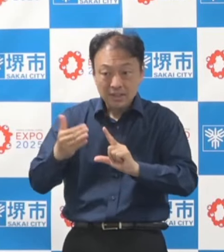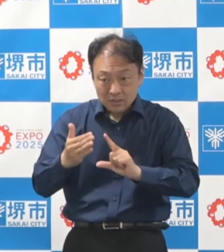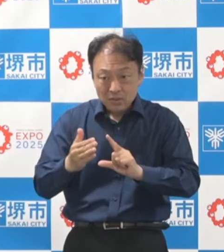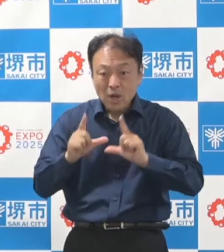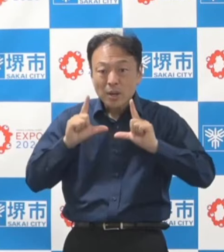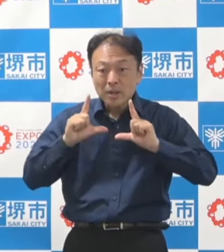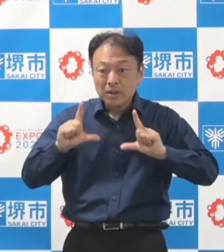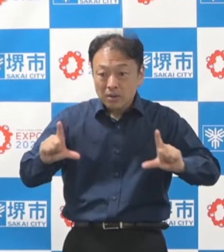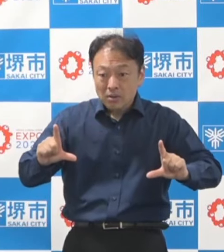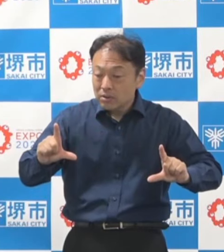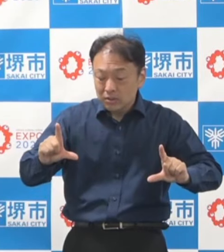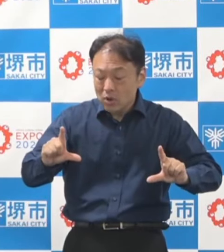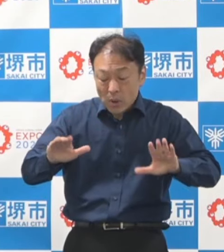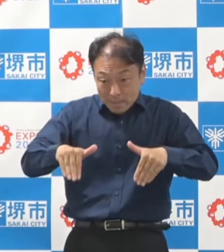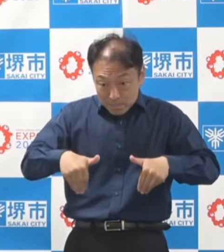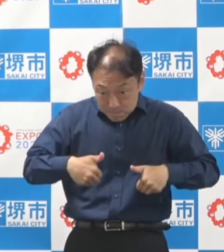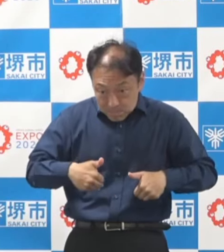で。